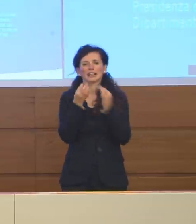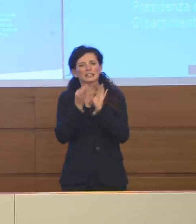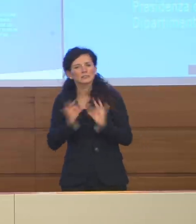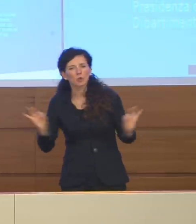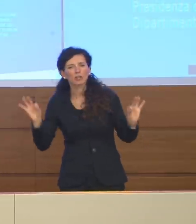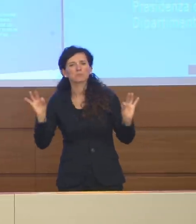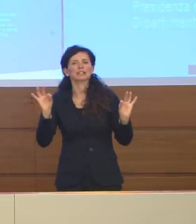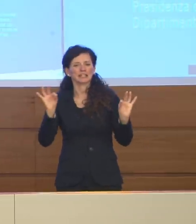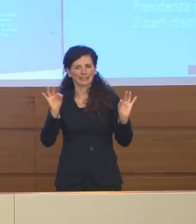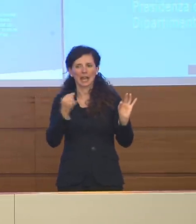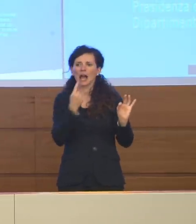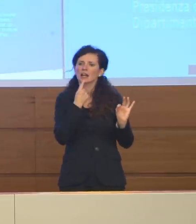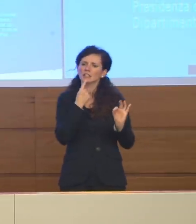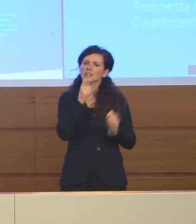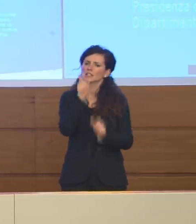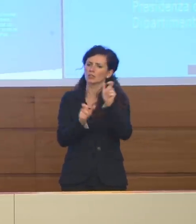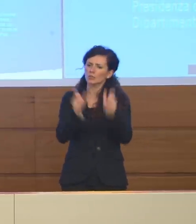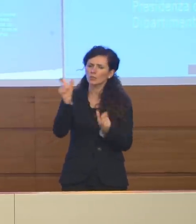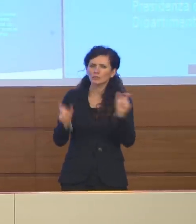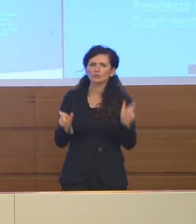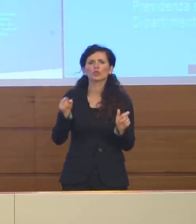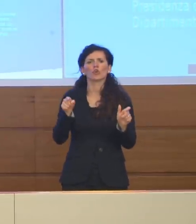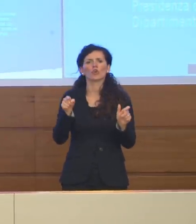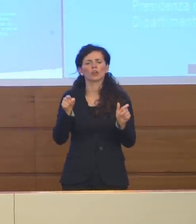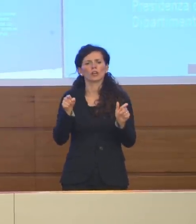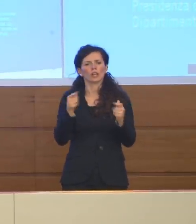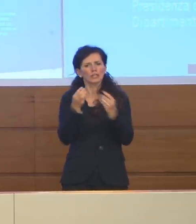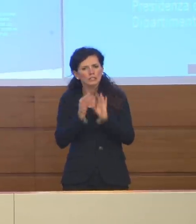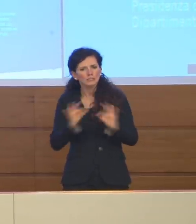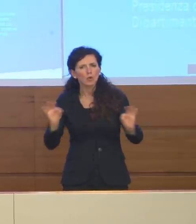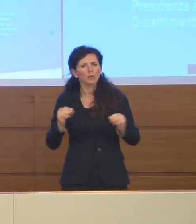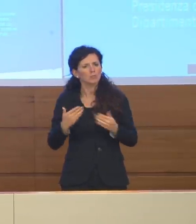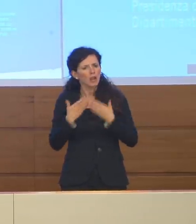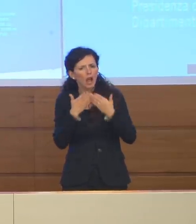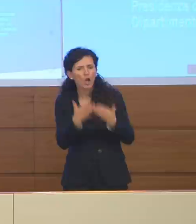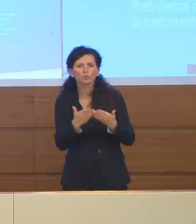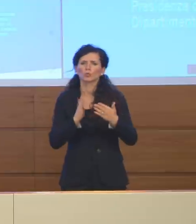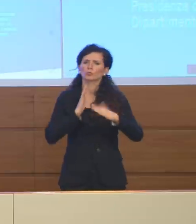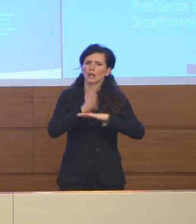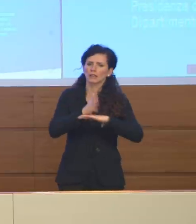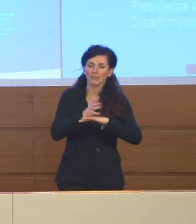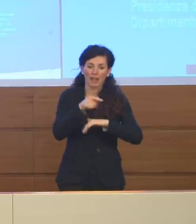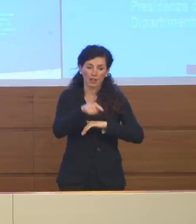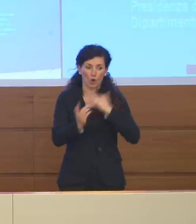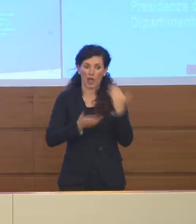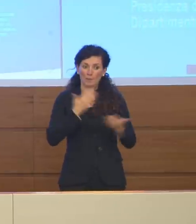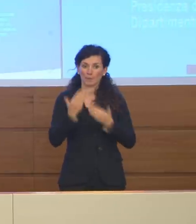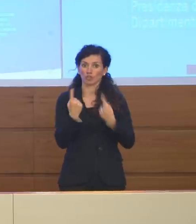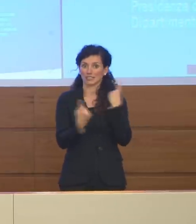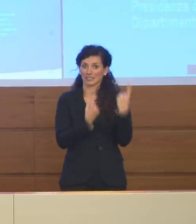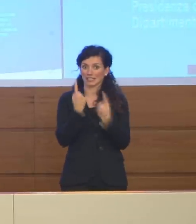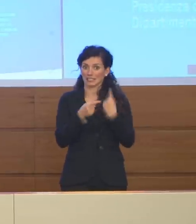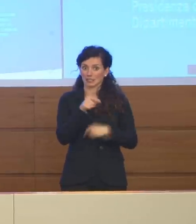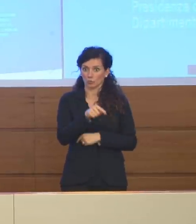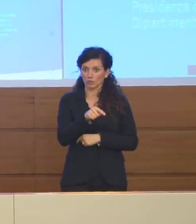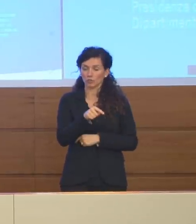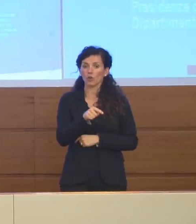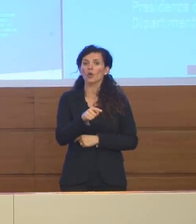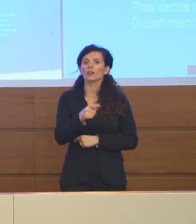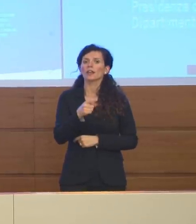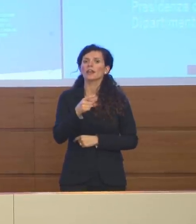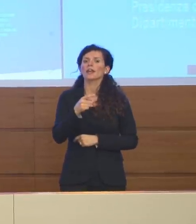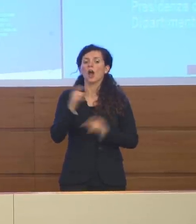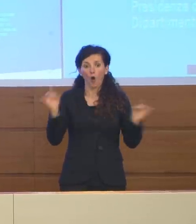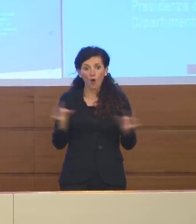coloro i quali si mettono a disposizione per fronteggiare questa emergenza voglio ricordare che si è conclusa